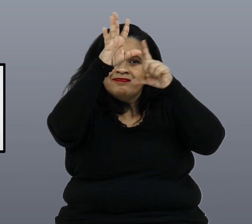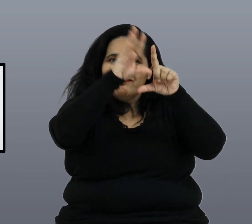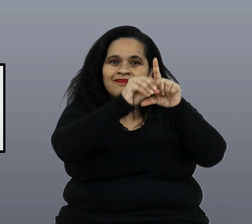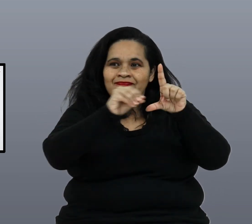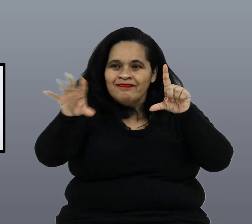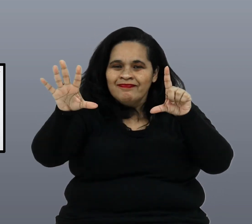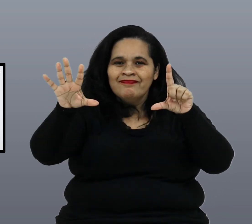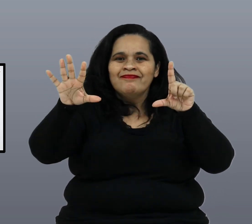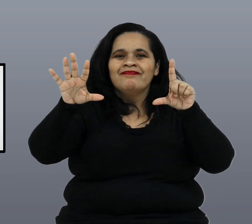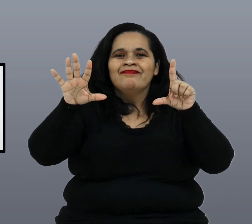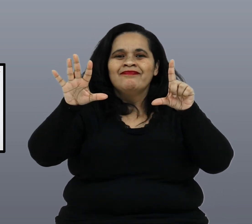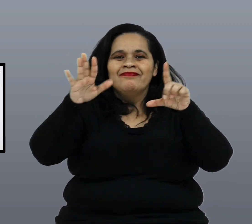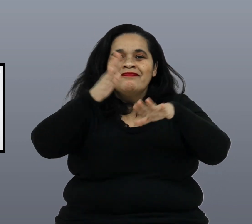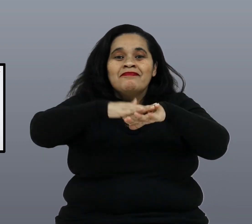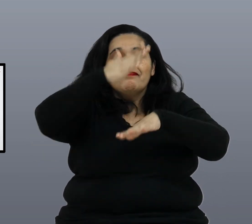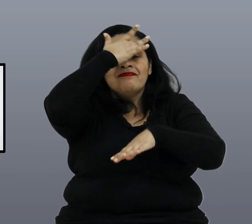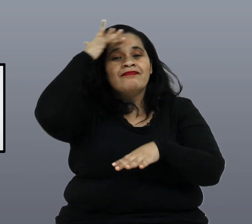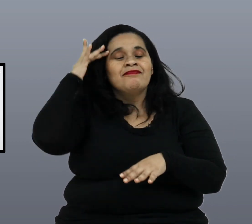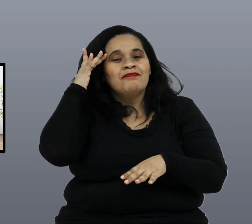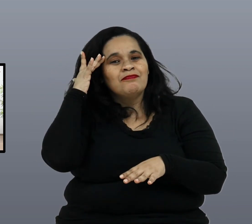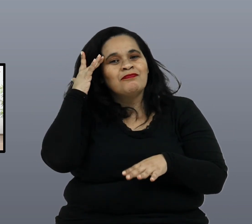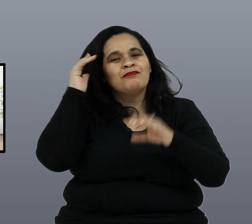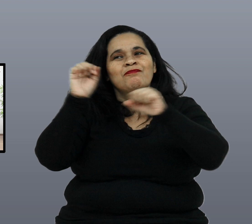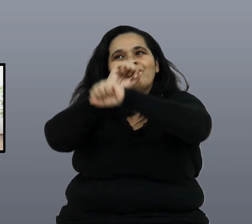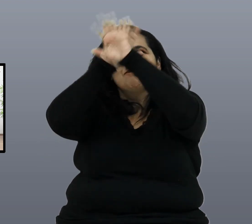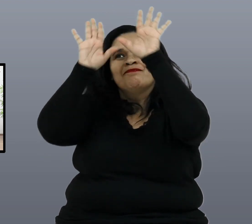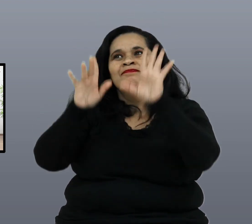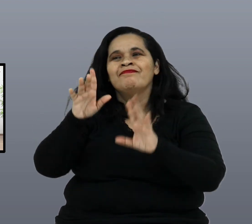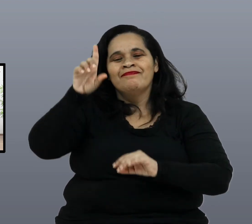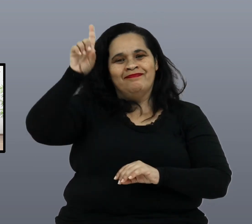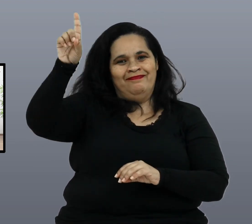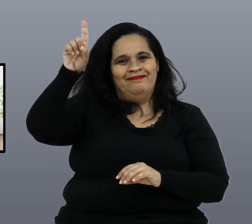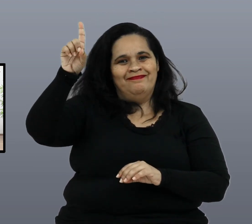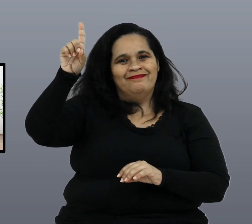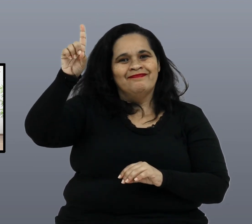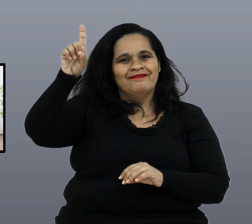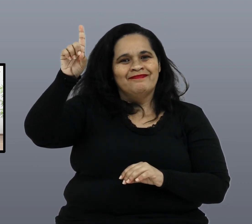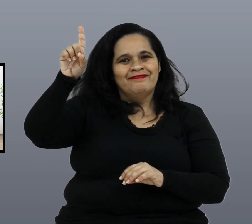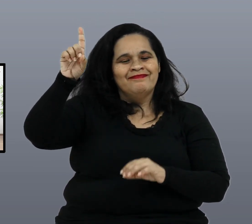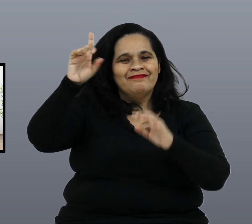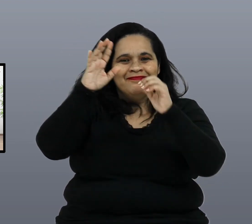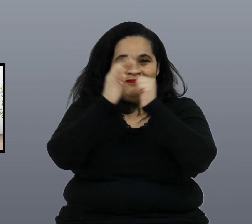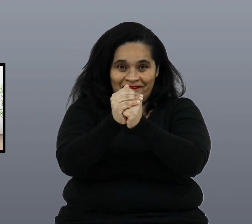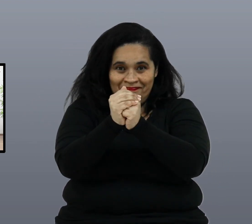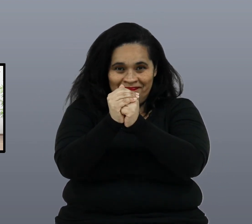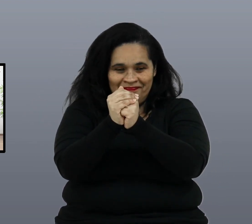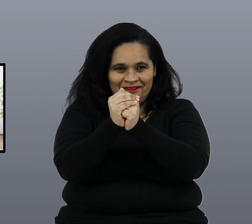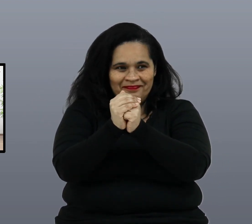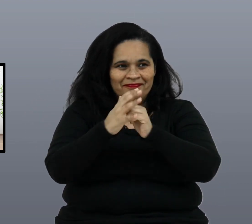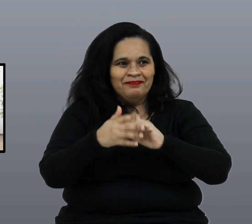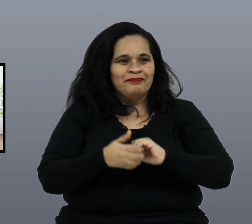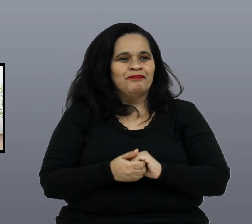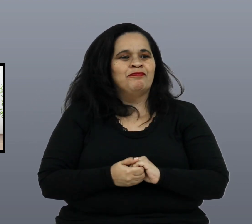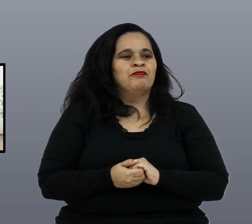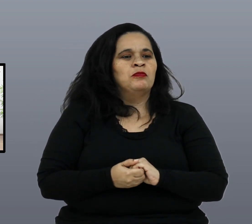e vamos juntos ser edificados para a glorificação do nome do Senhor. É isso.